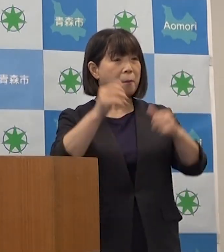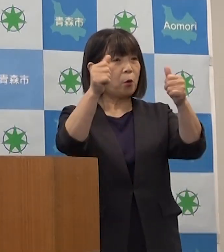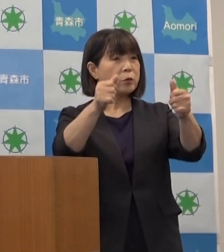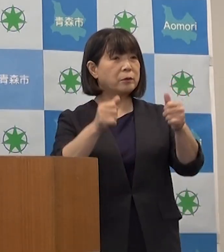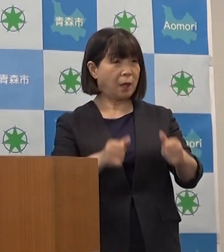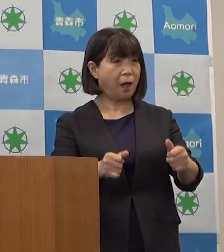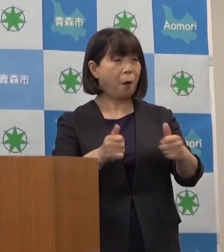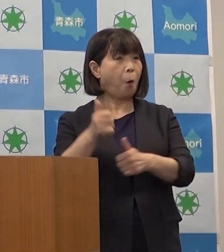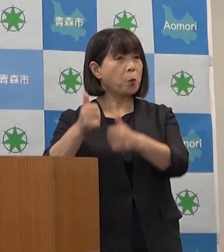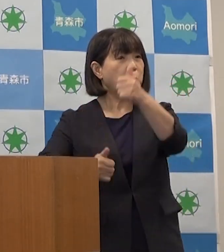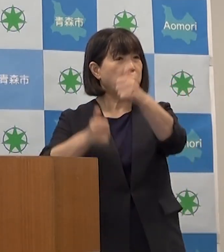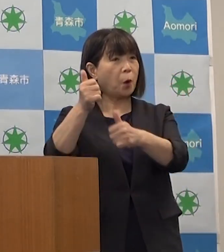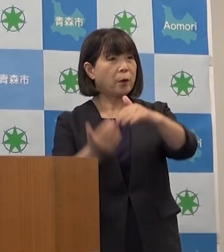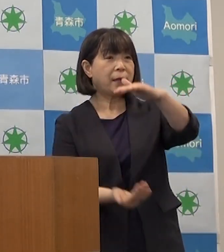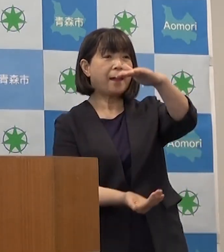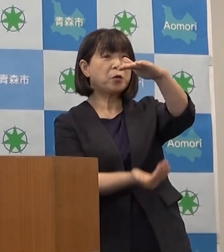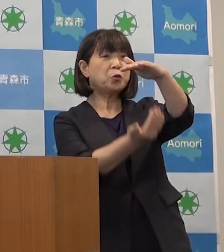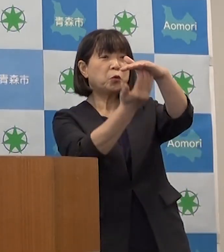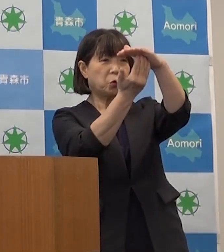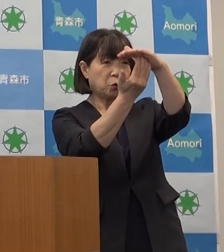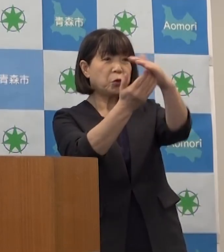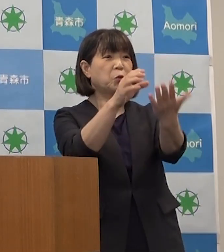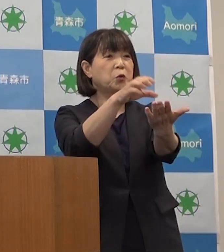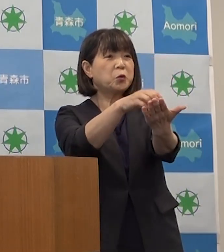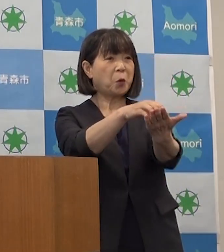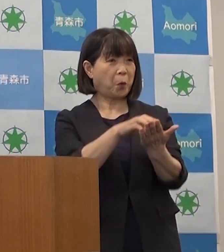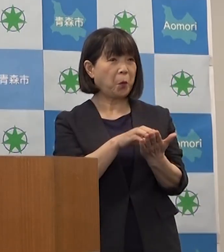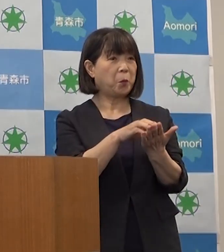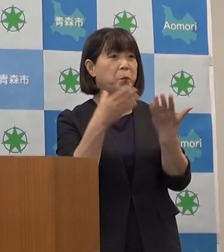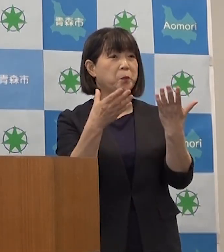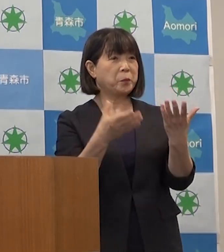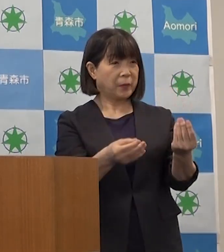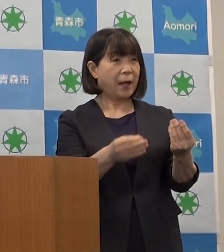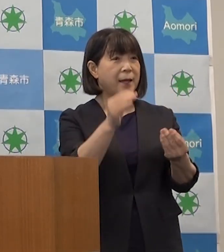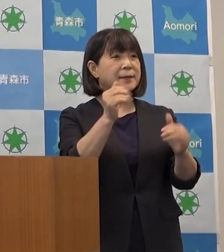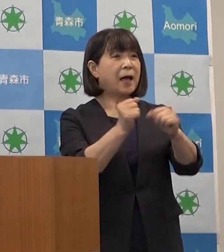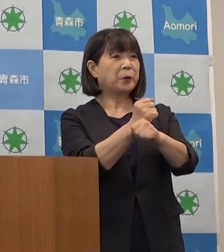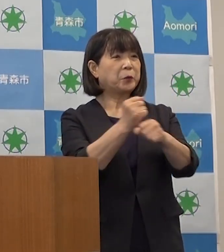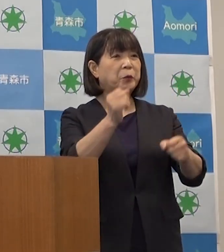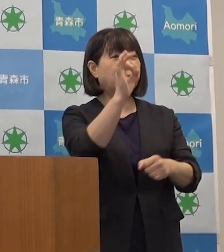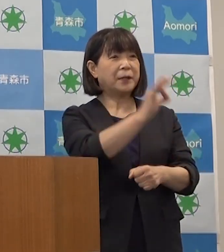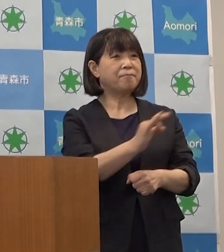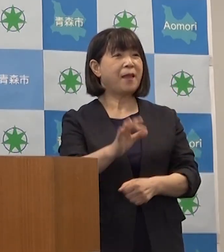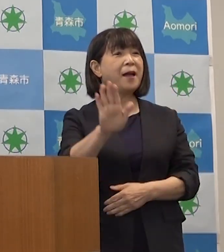ールの最優秀賞を受賞した作品でございます。